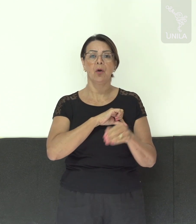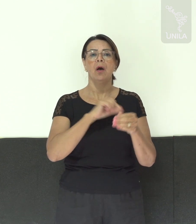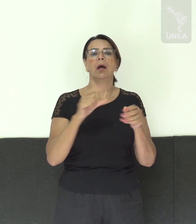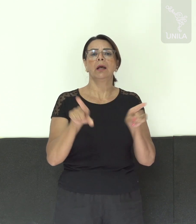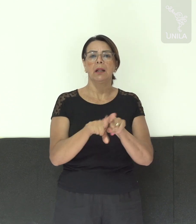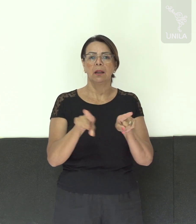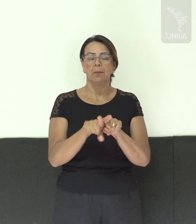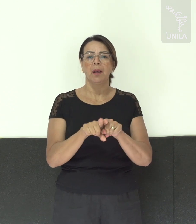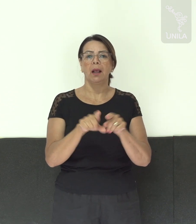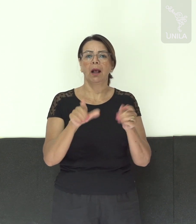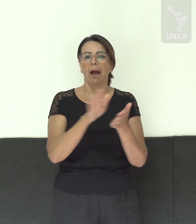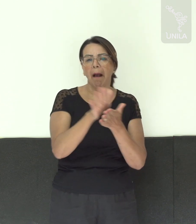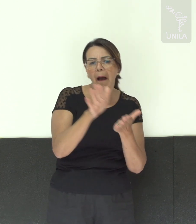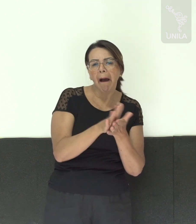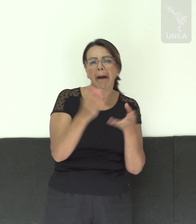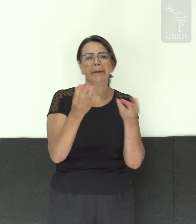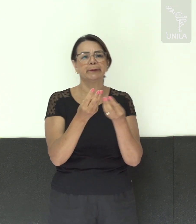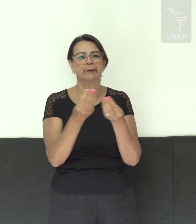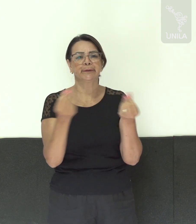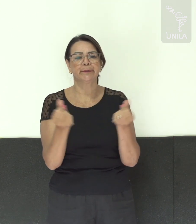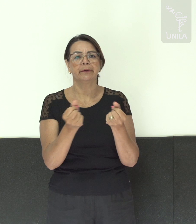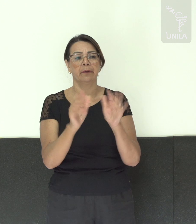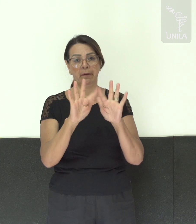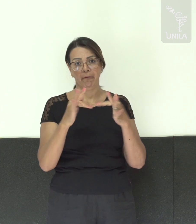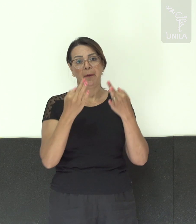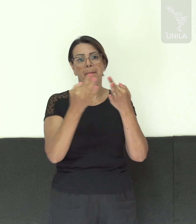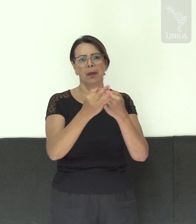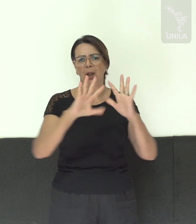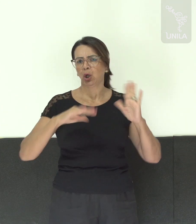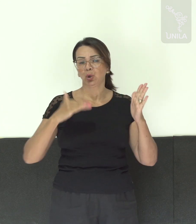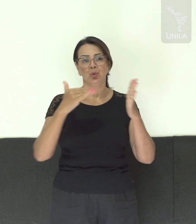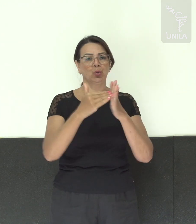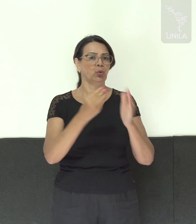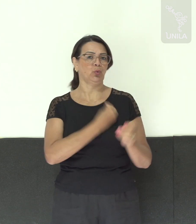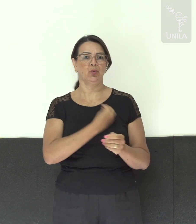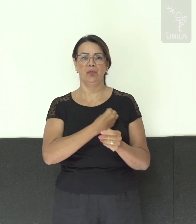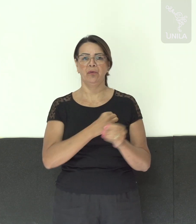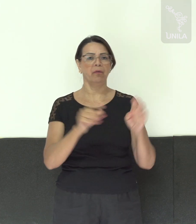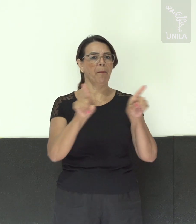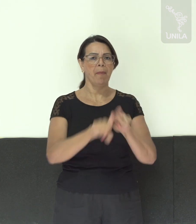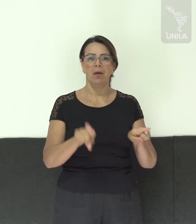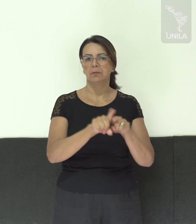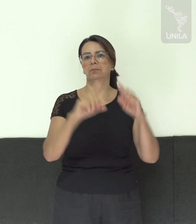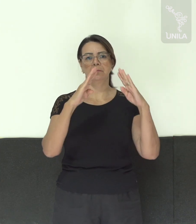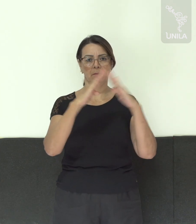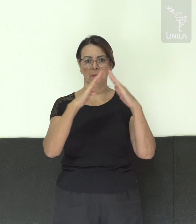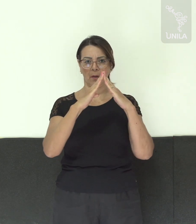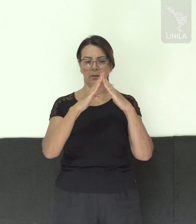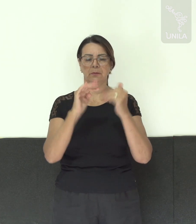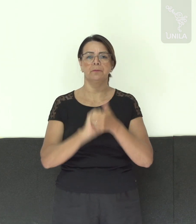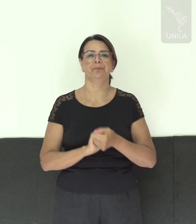despesas atendidas por aquela unidade familiar, todas moradoras em um mesmo domicílio.